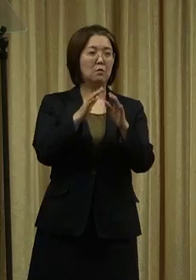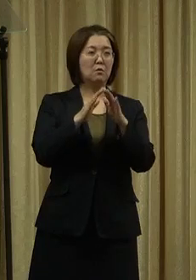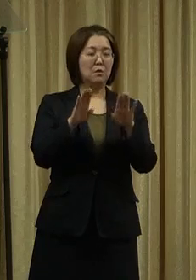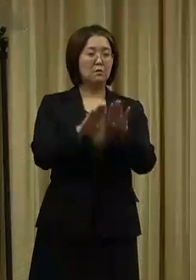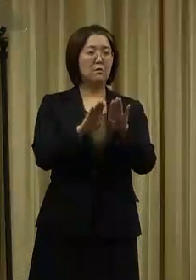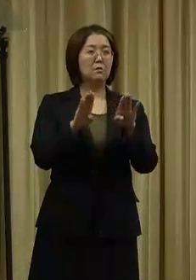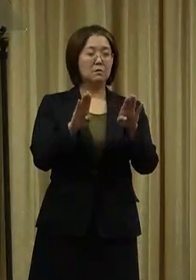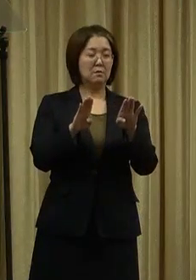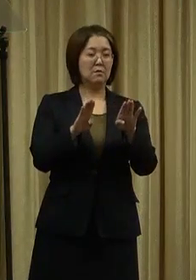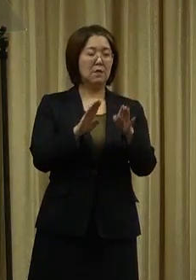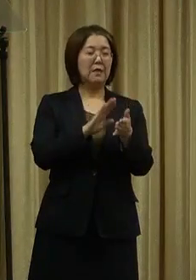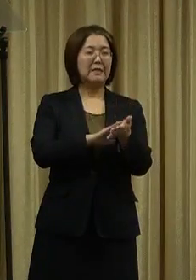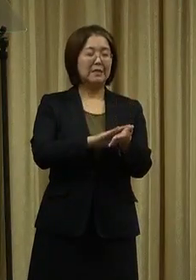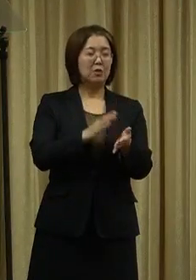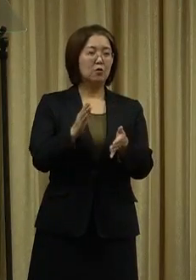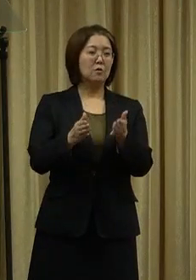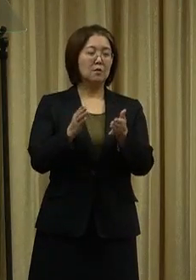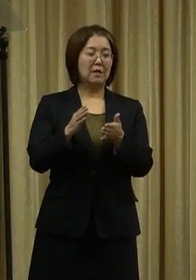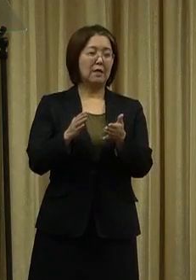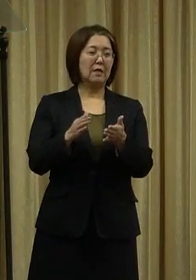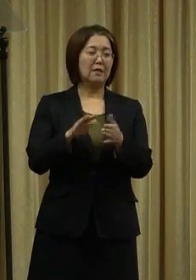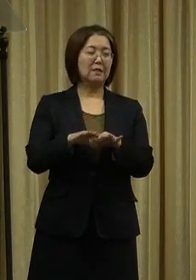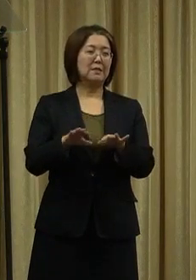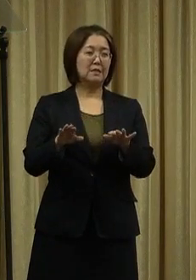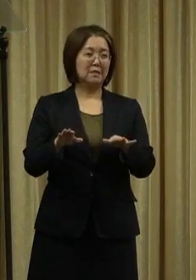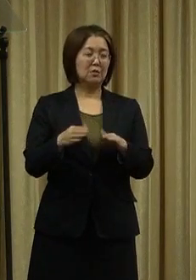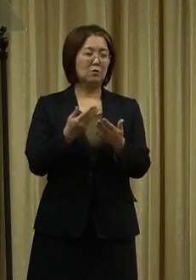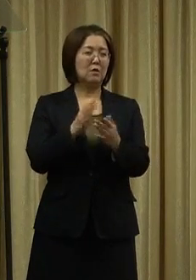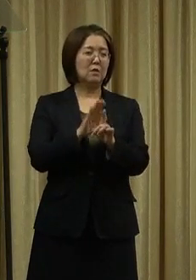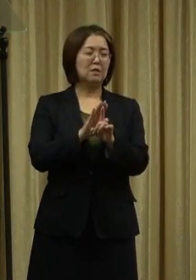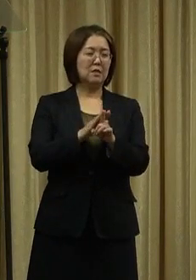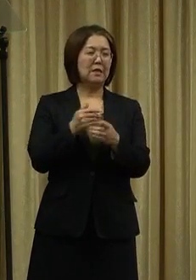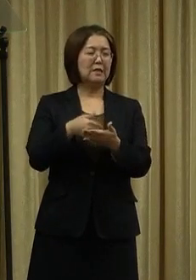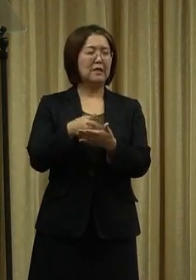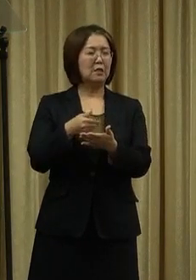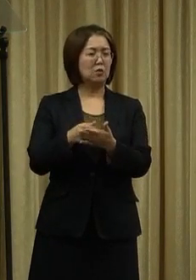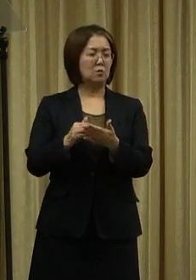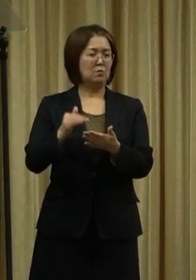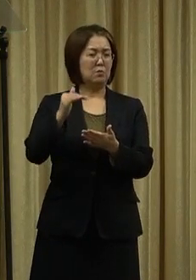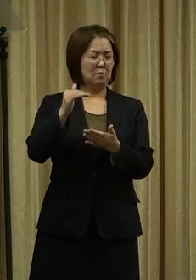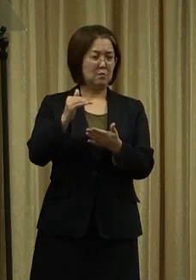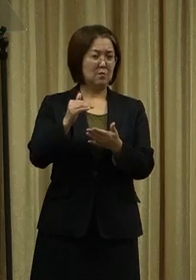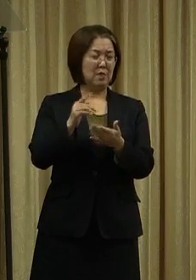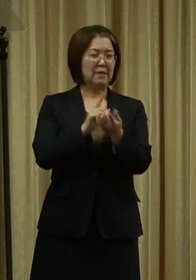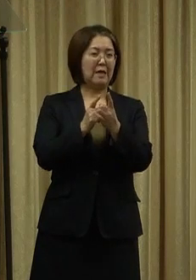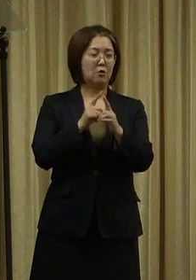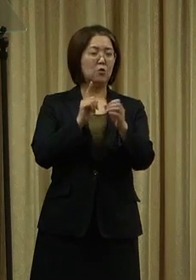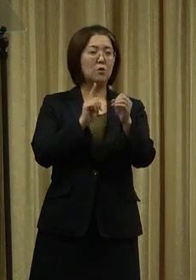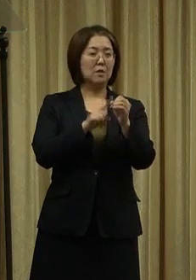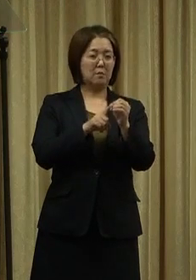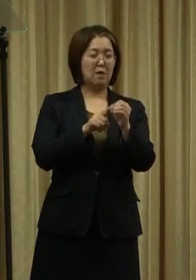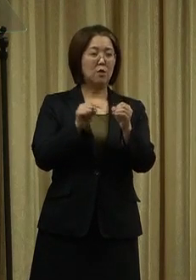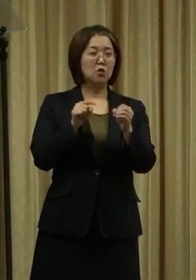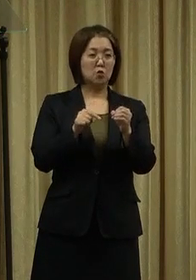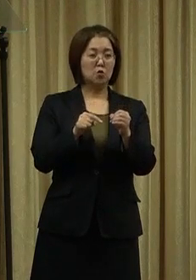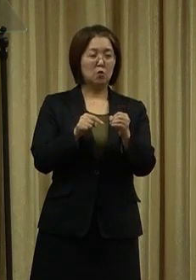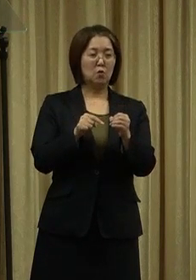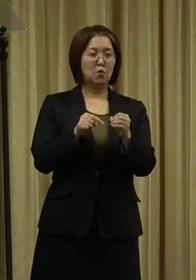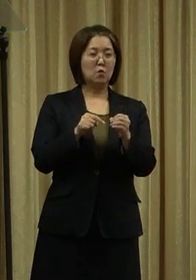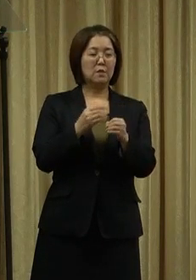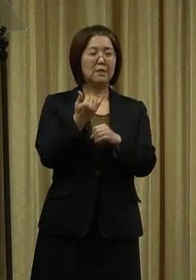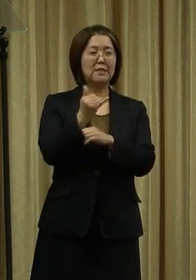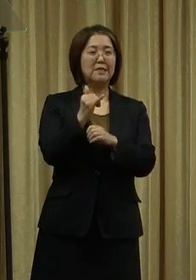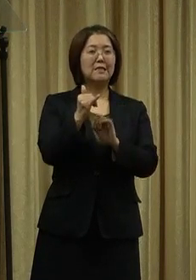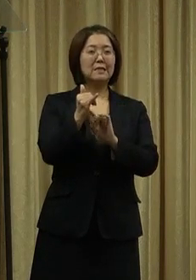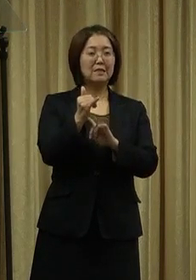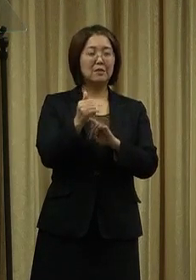に医療的ケア児などへの支援ニーズの高まりに対応するため医療的ケア児等支援センターにおける人員体制